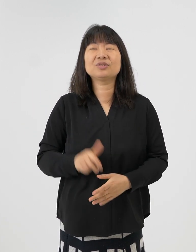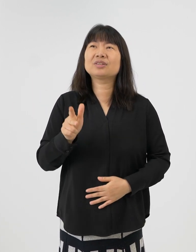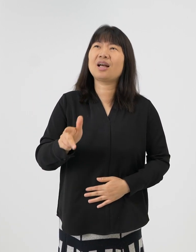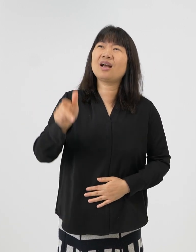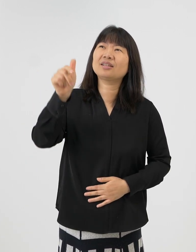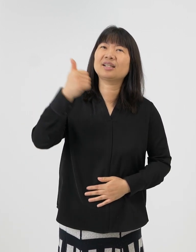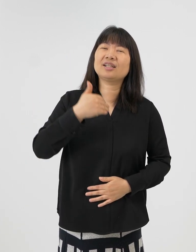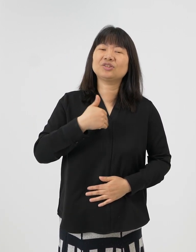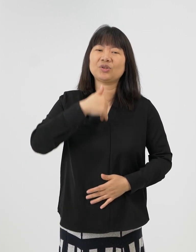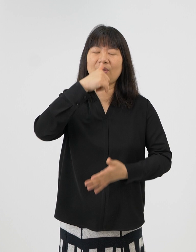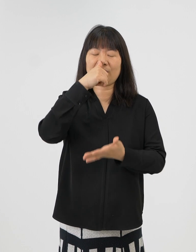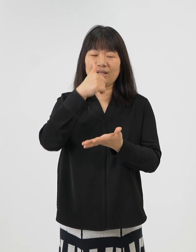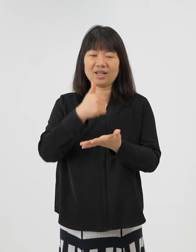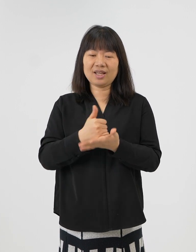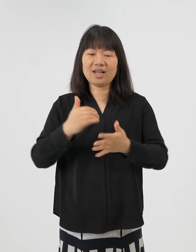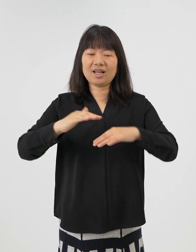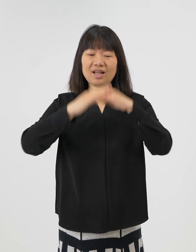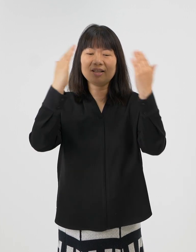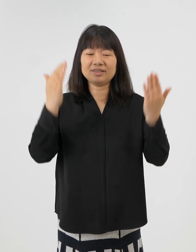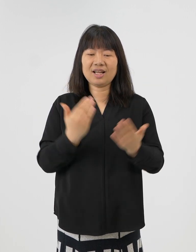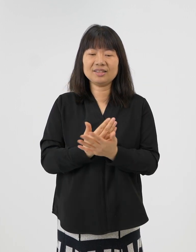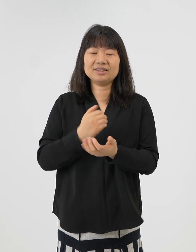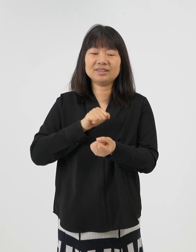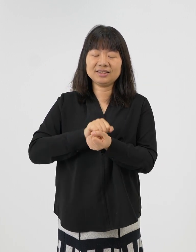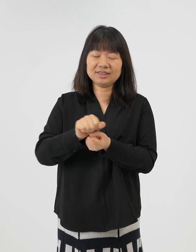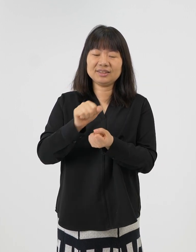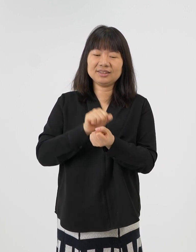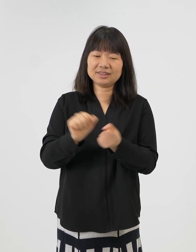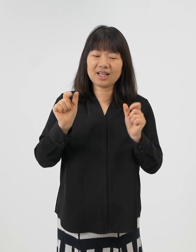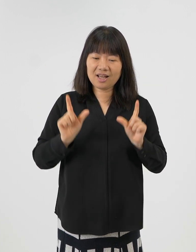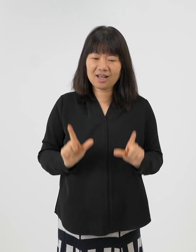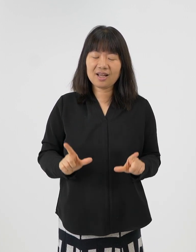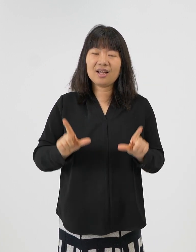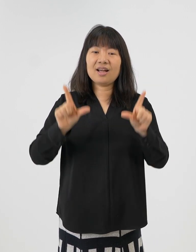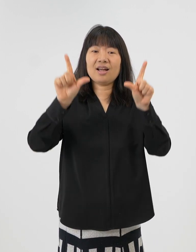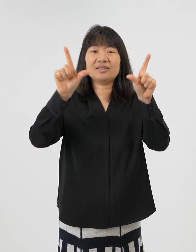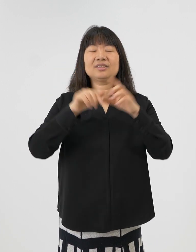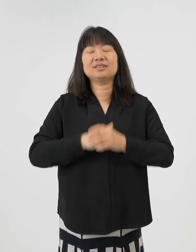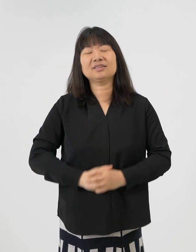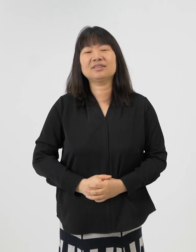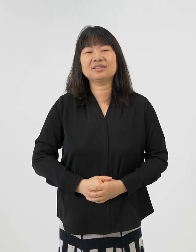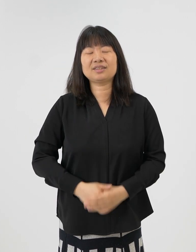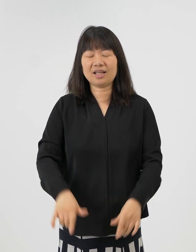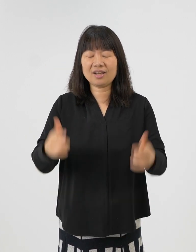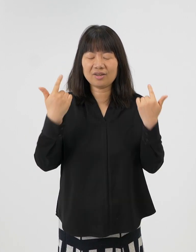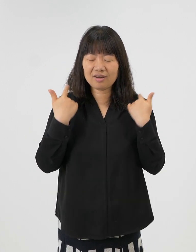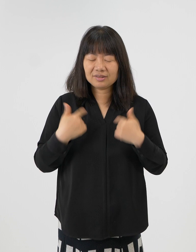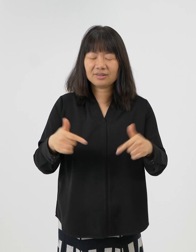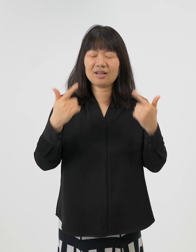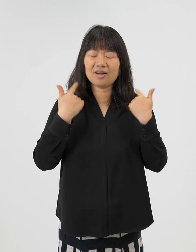주 나의 죄 다 씻은 날 늘